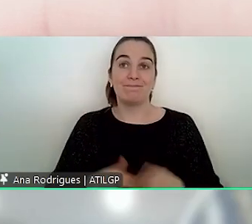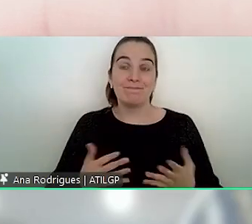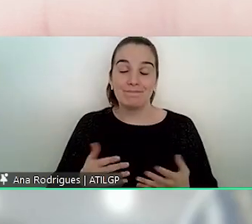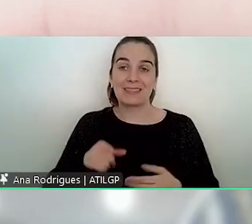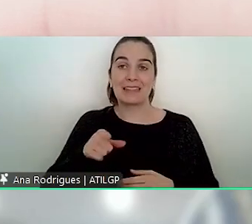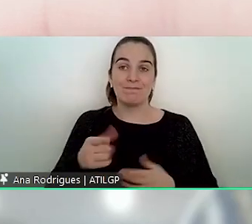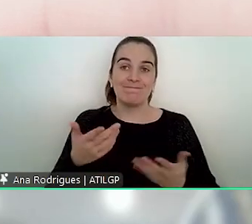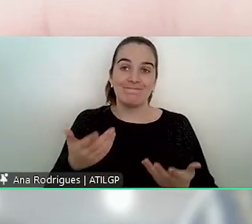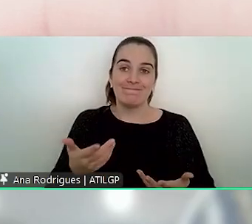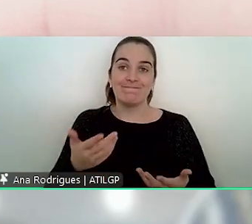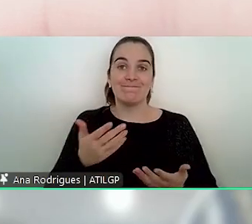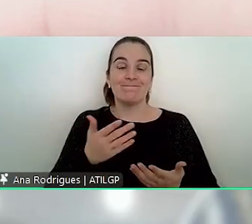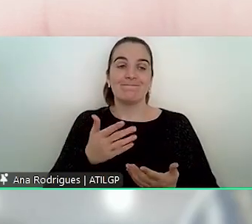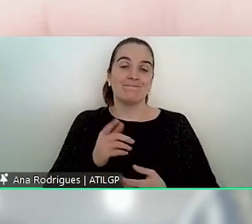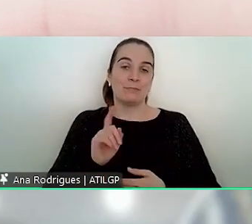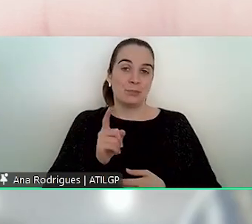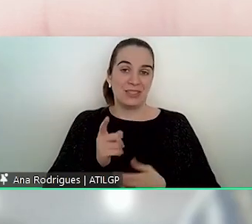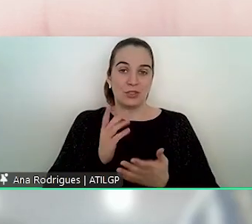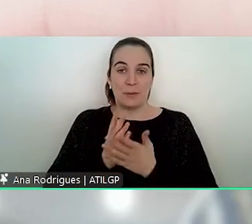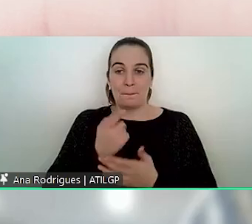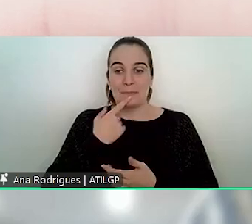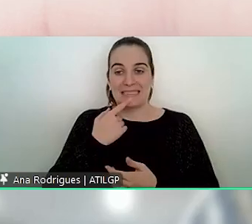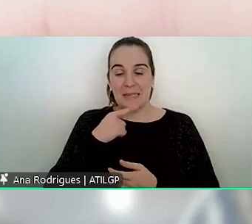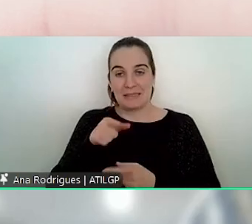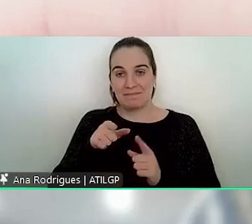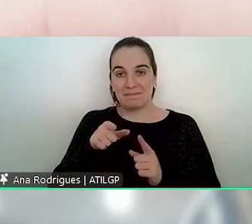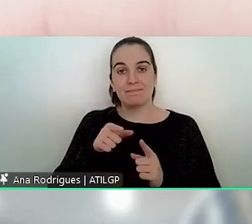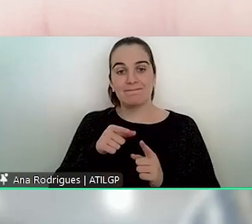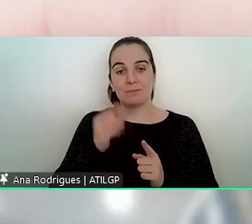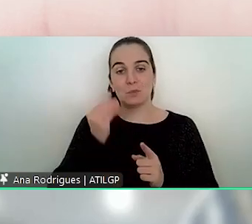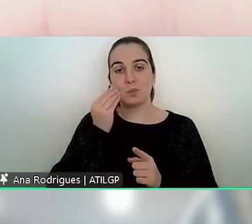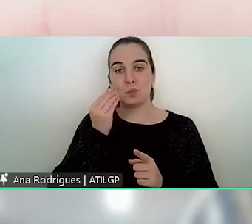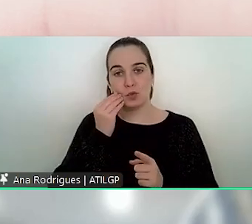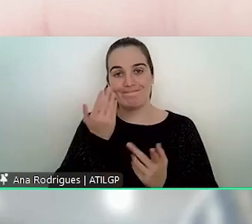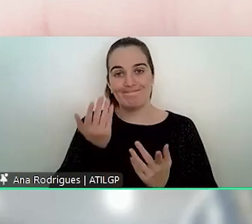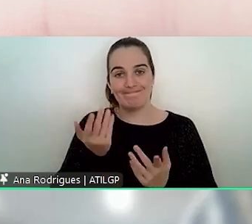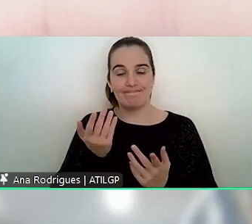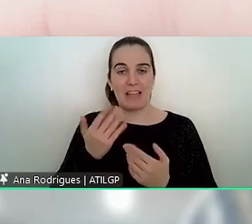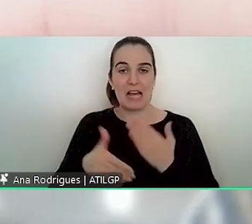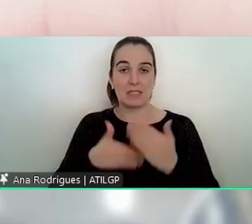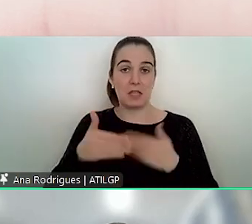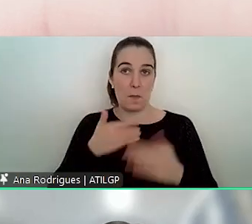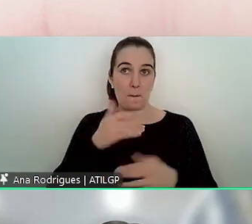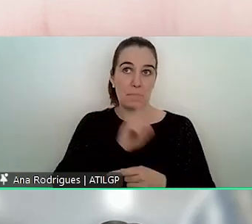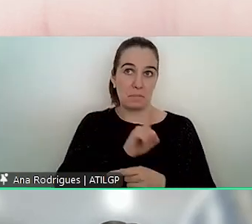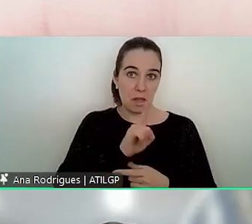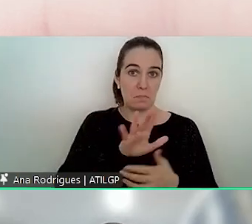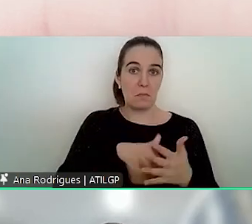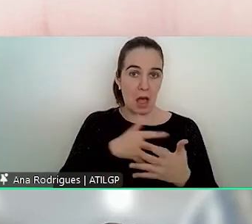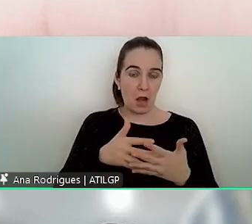facto, só se reconhecem ali mais no primeiro plano da ação nacional,